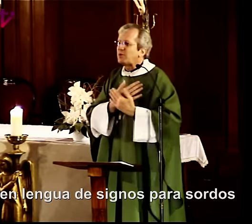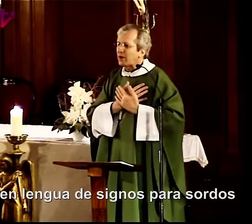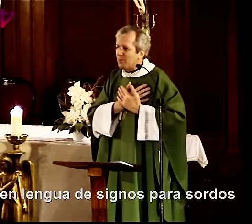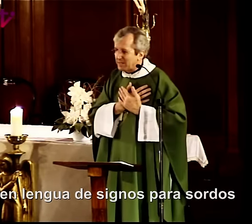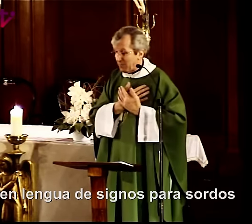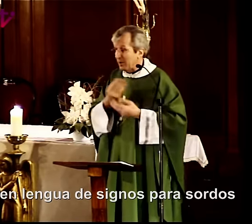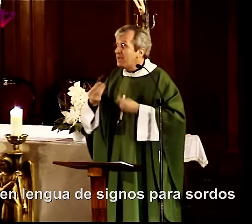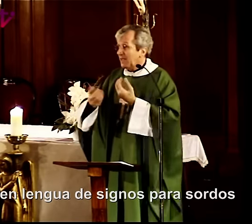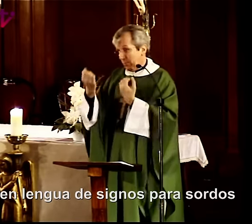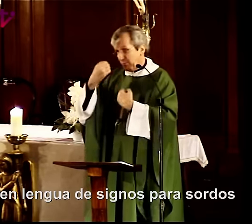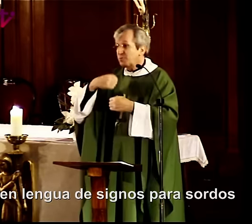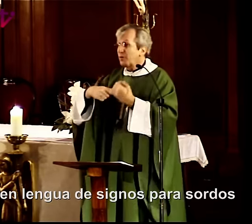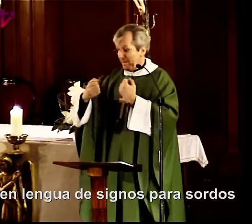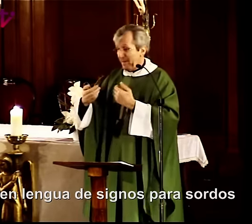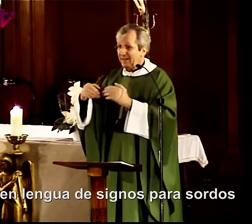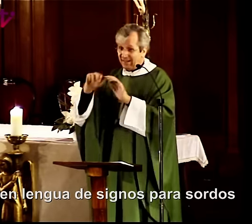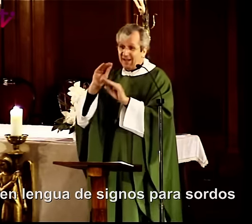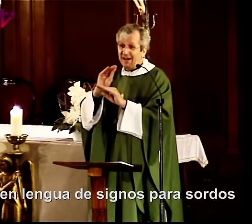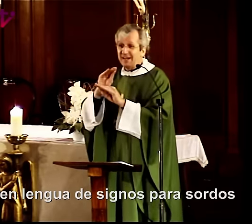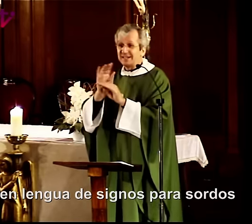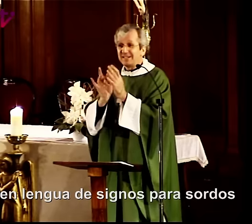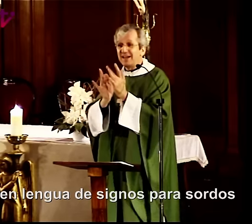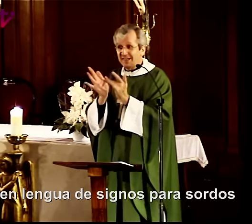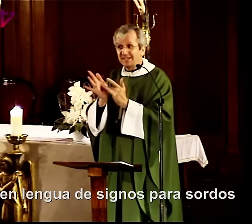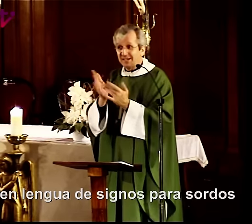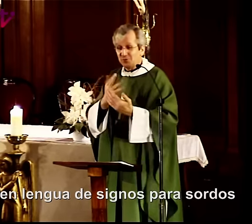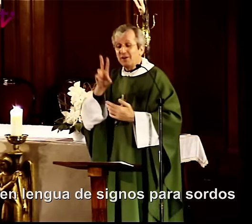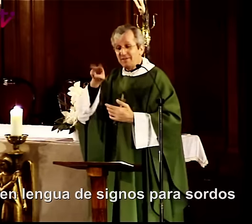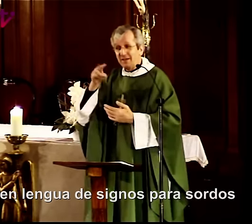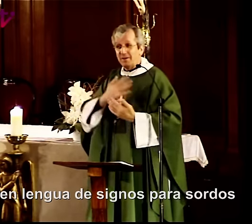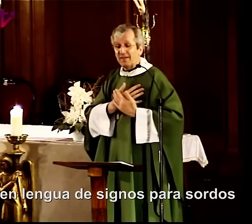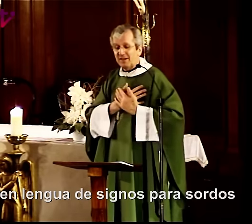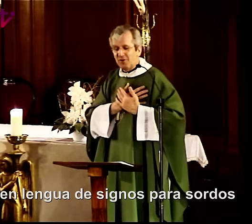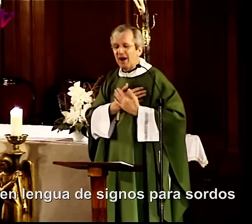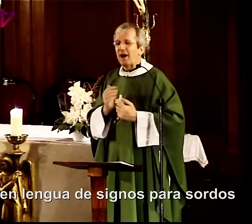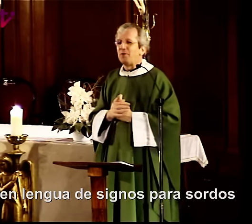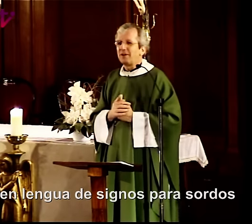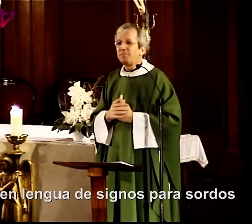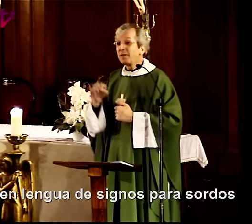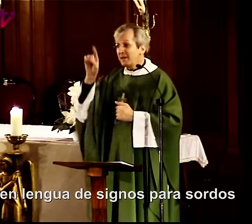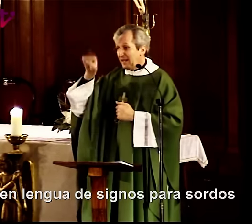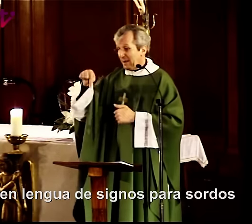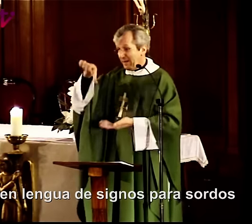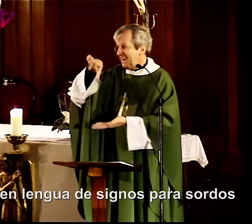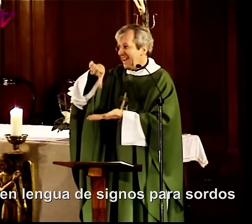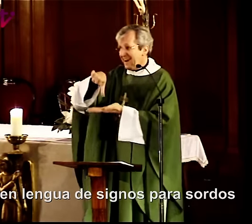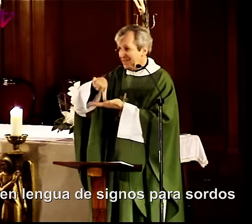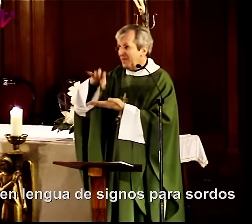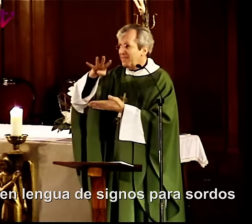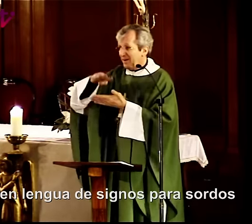con más amor, que podemos poner en práctica las enseñanzas de Jesús del verdadero amor. Y también en la ciudad de